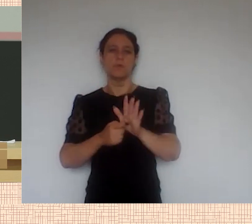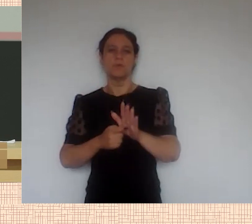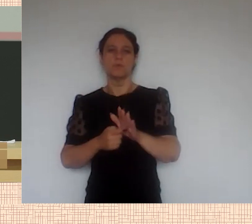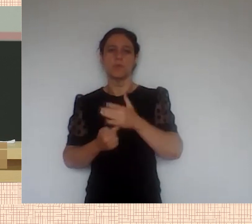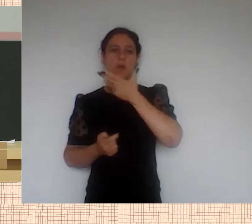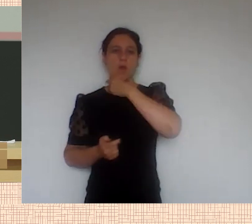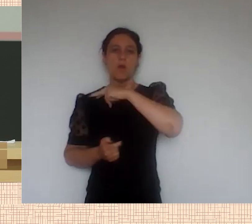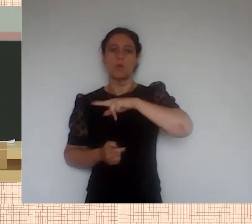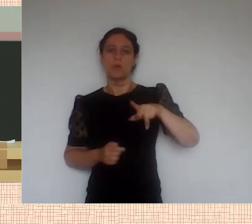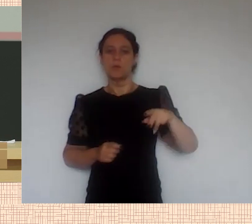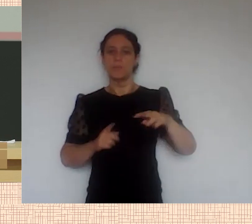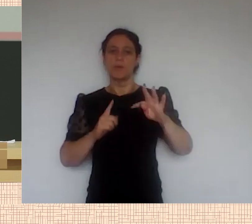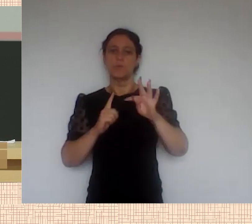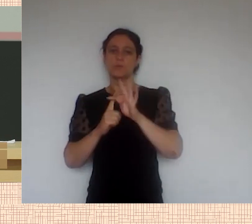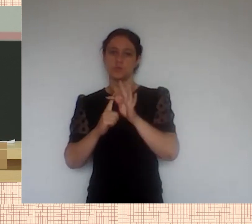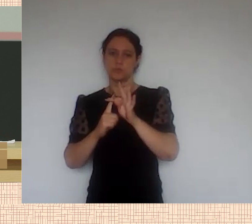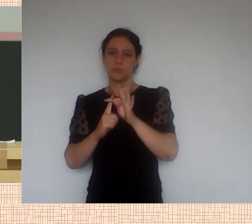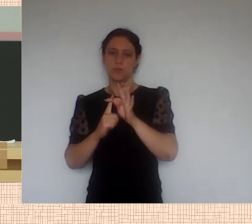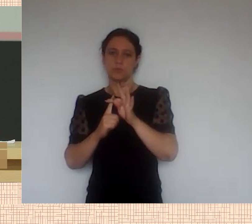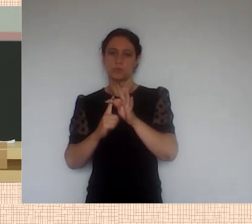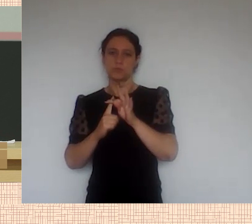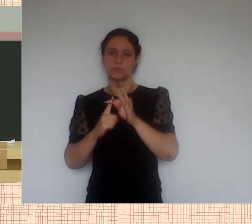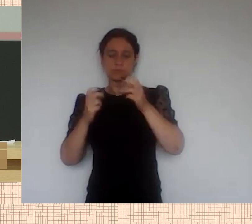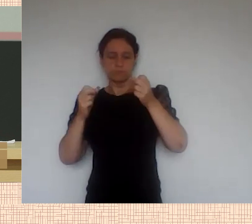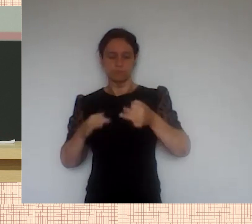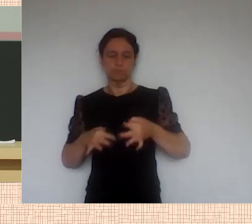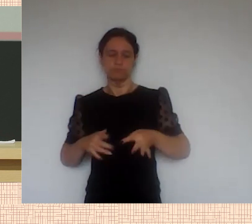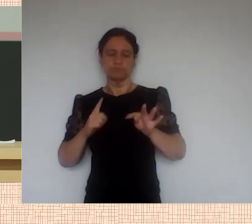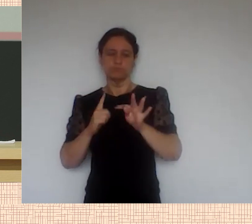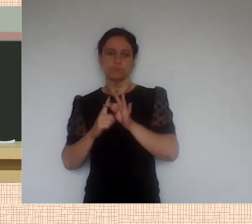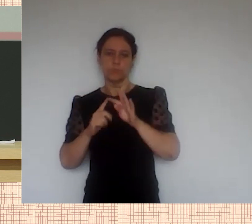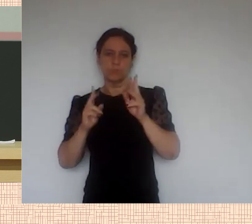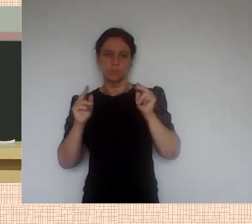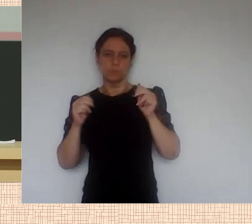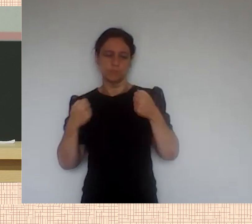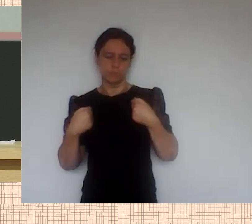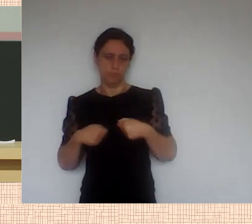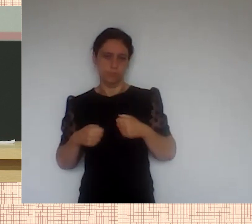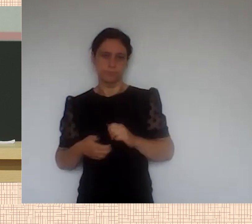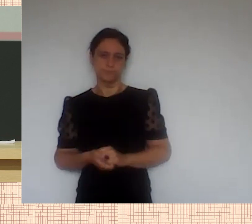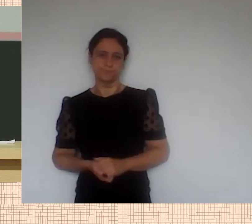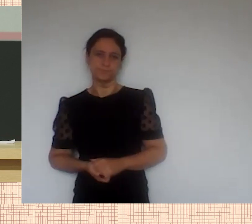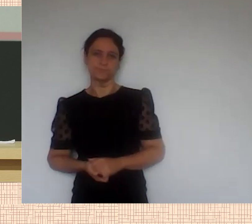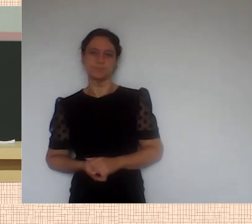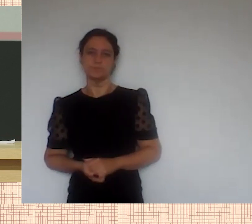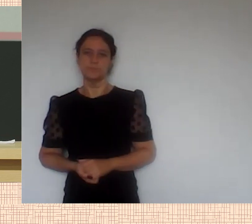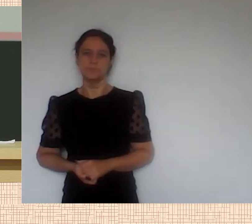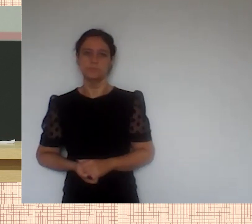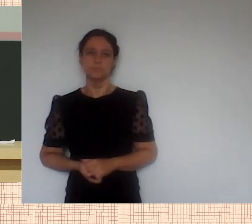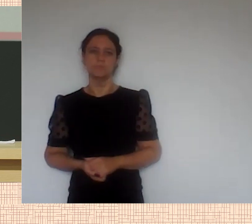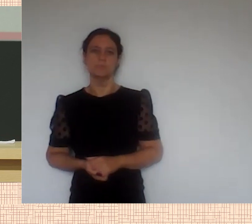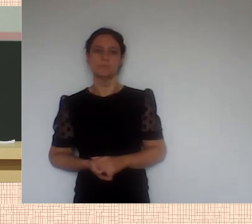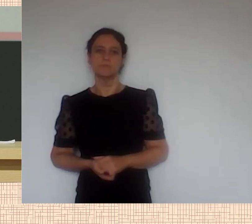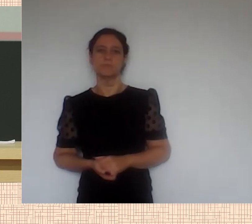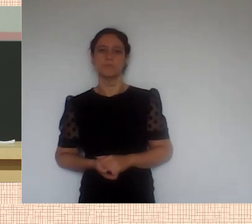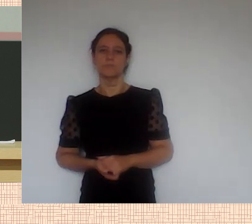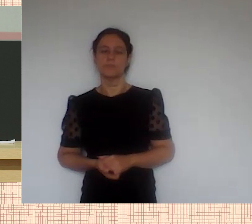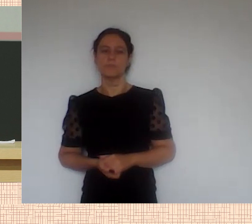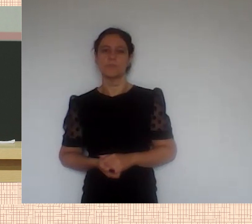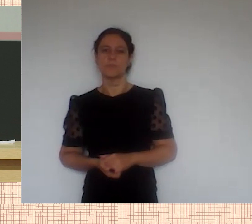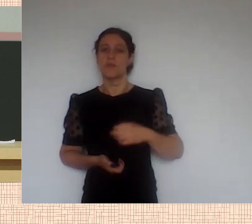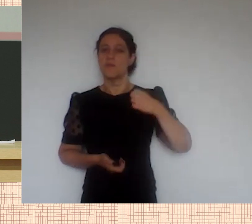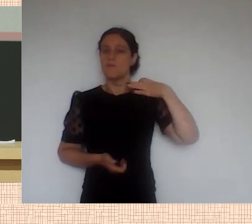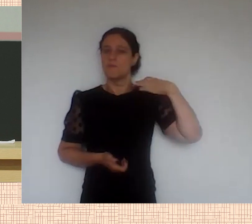Timóteo? Na segunda viagem de Paulo, em Atos capítulo 16, dá uma olhada em Atos